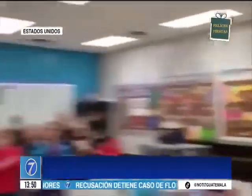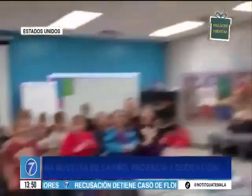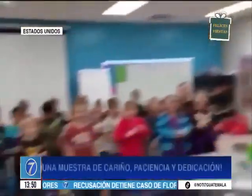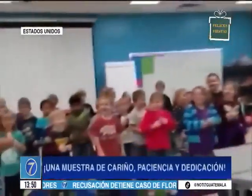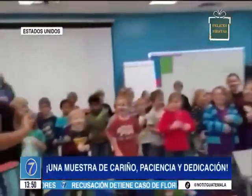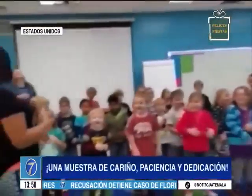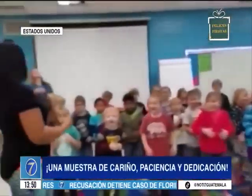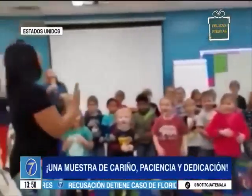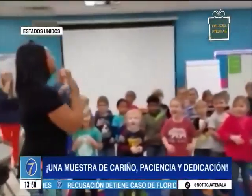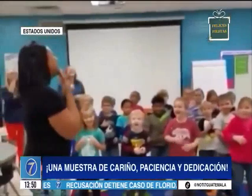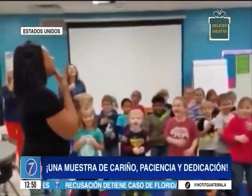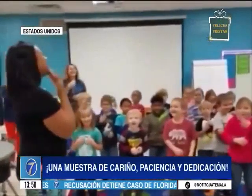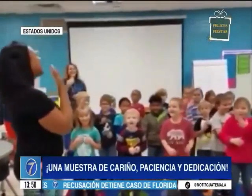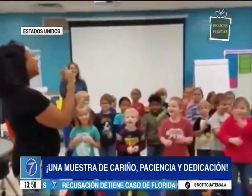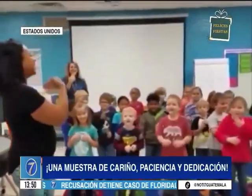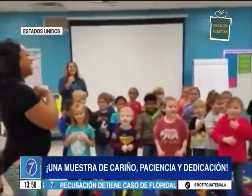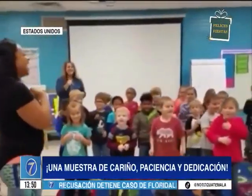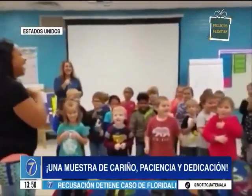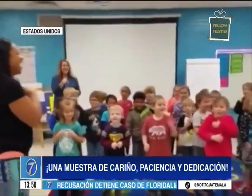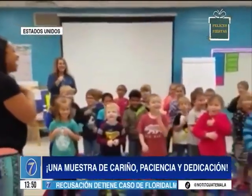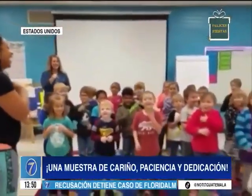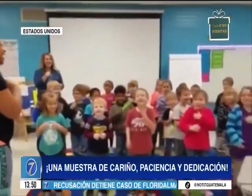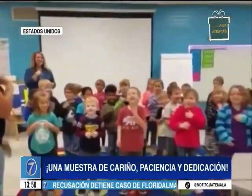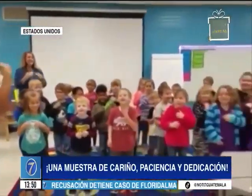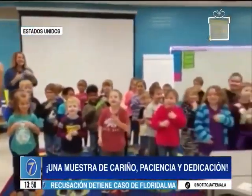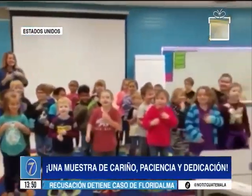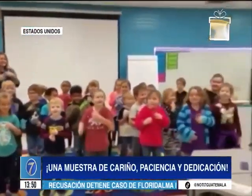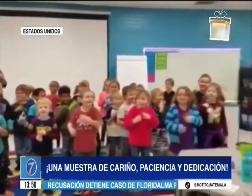Jam birthday to